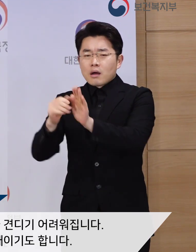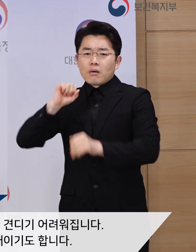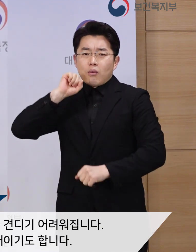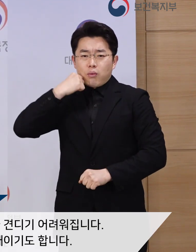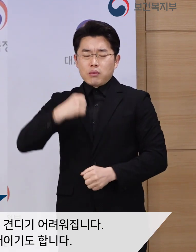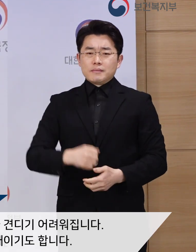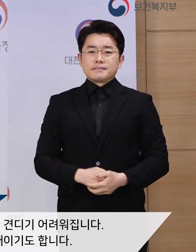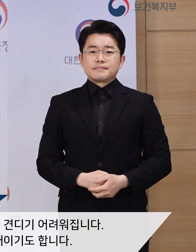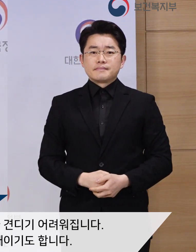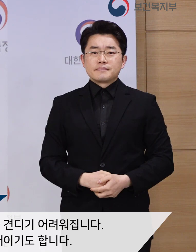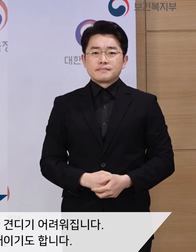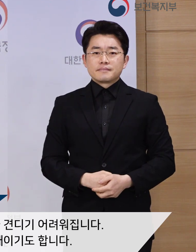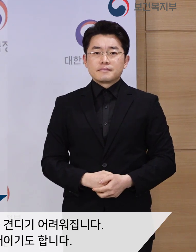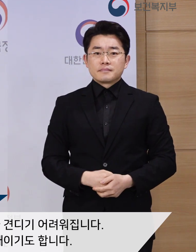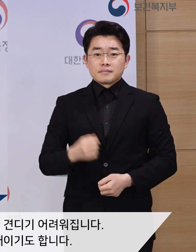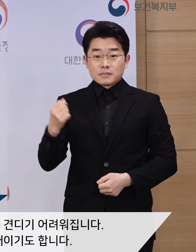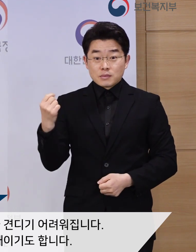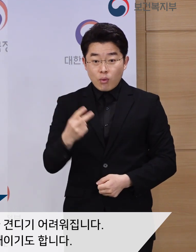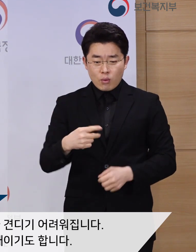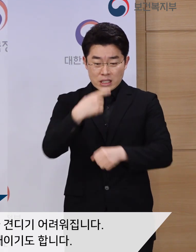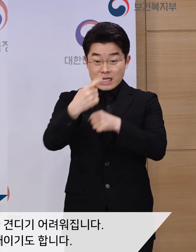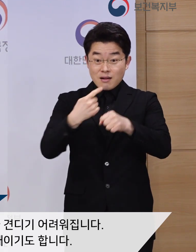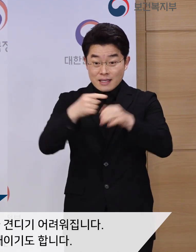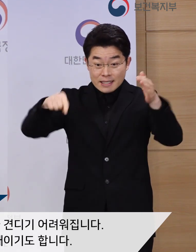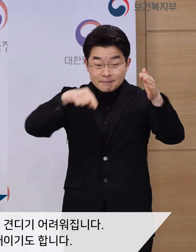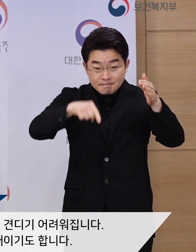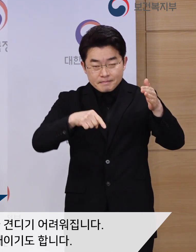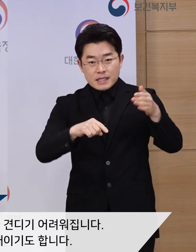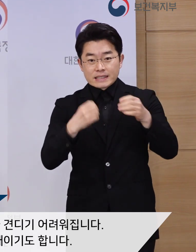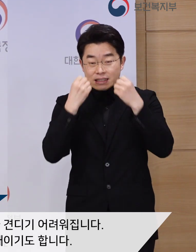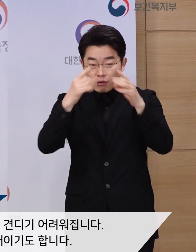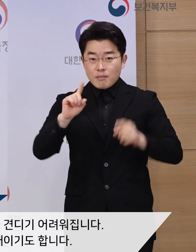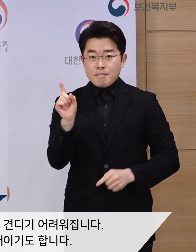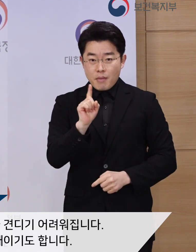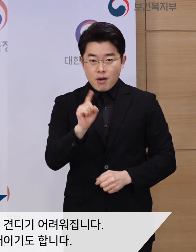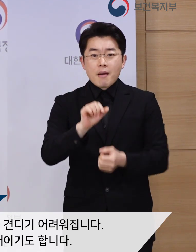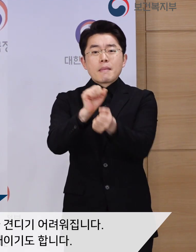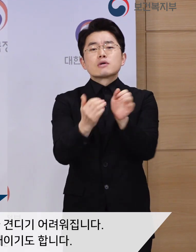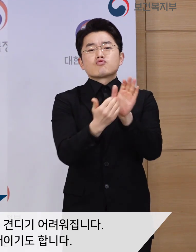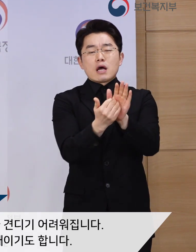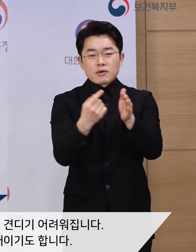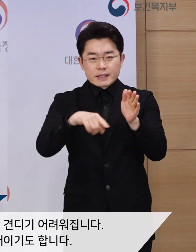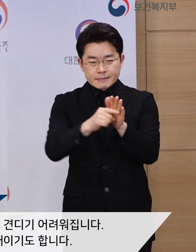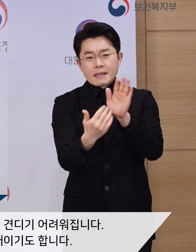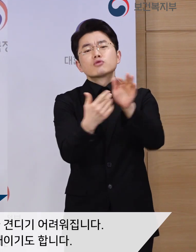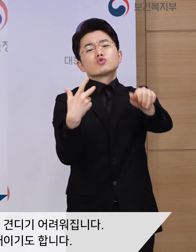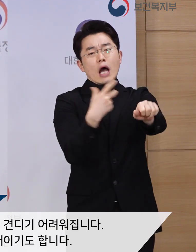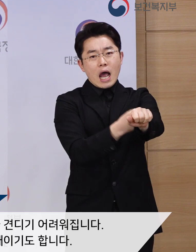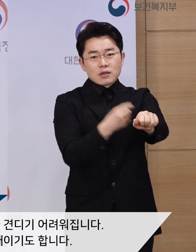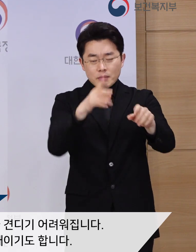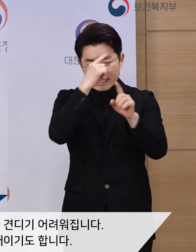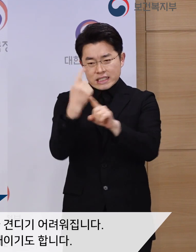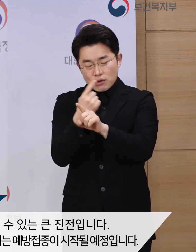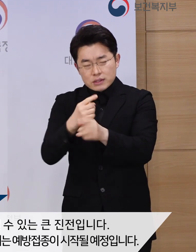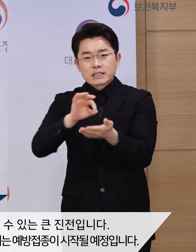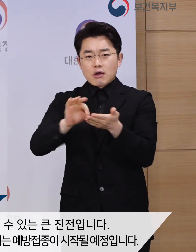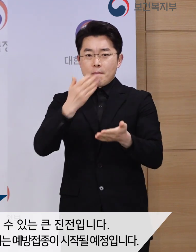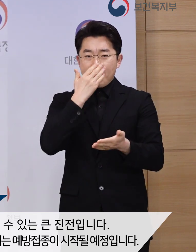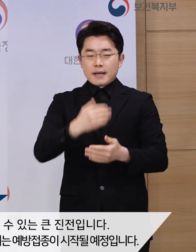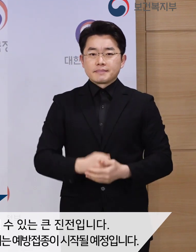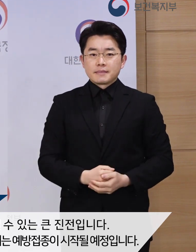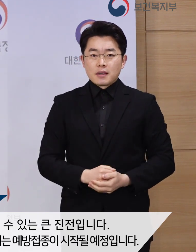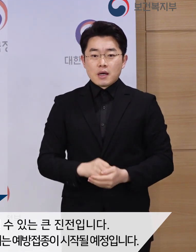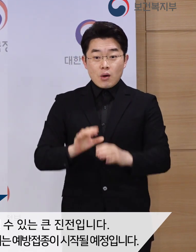어려워집니다. 반면 금년은 백신과 치료제 활용이 가능해지는 해이기도 합니다.